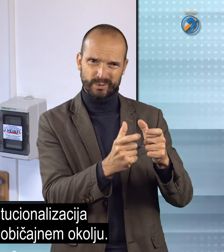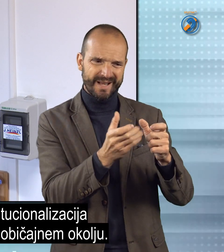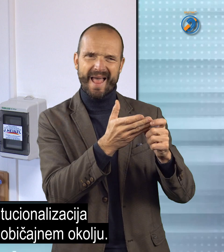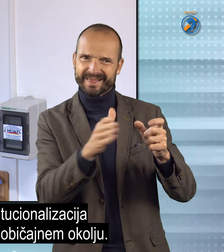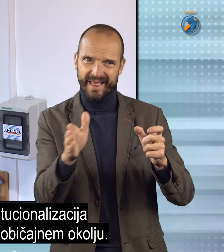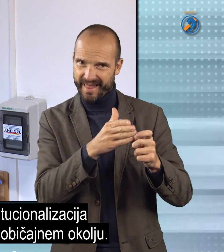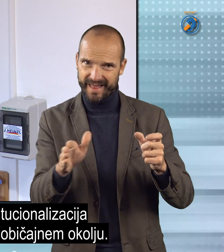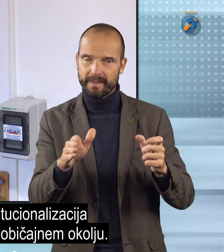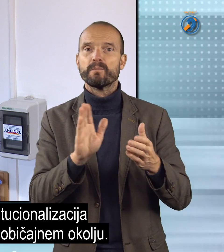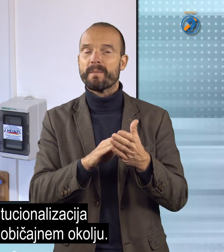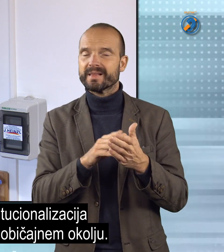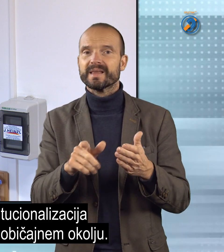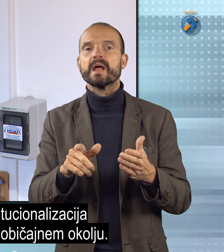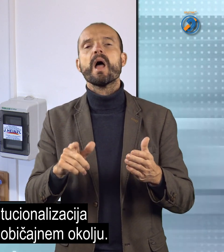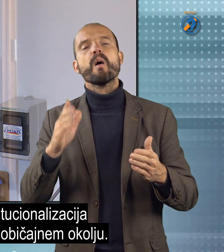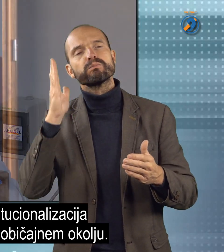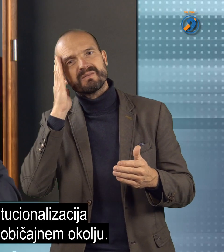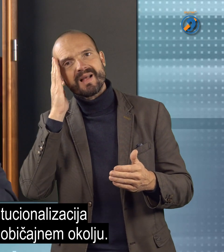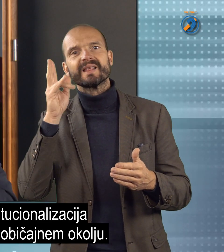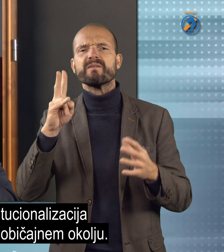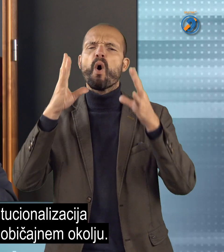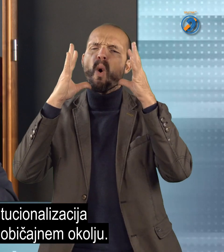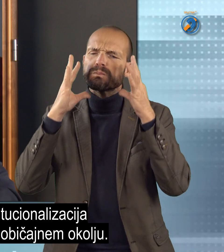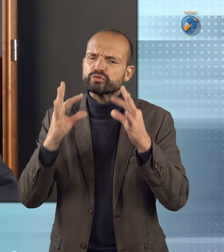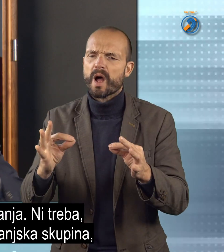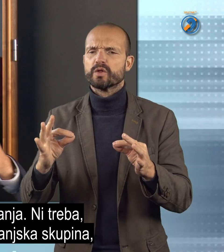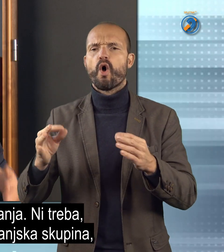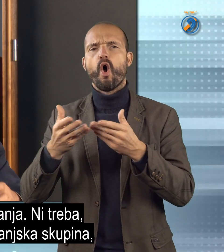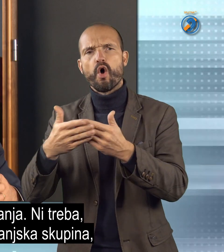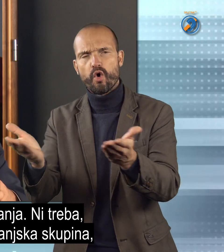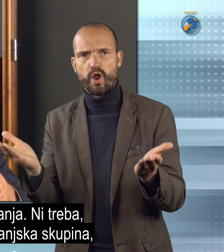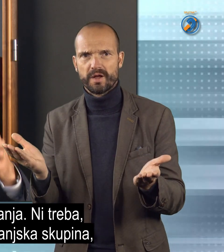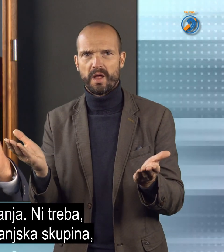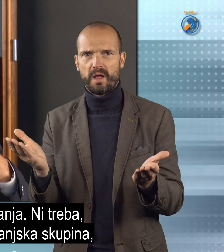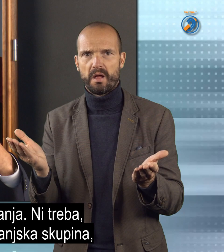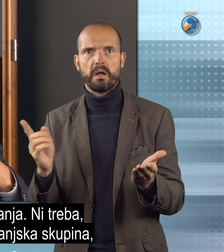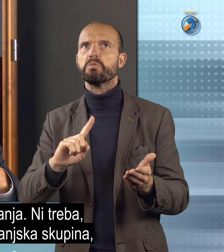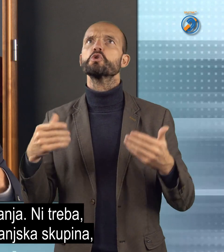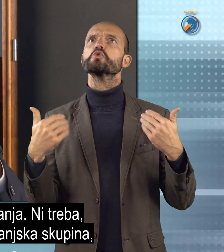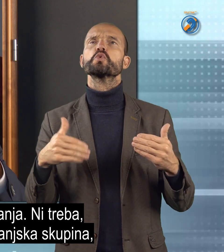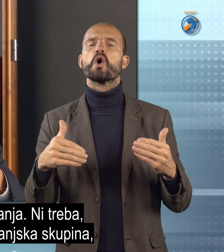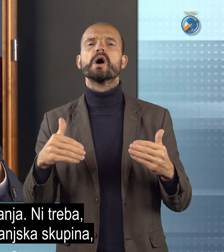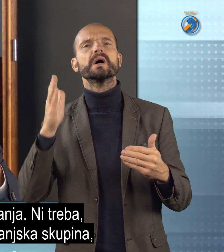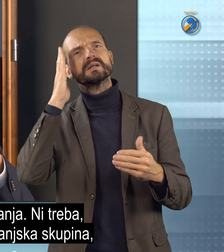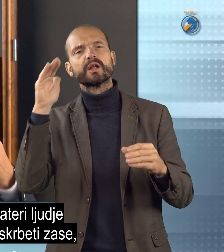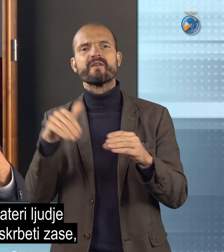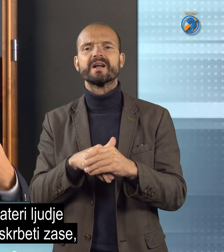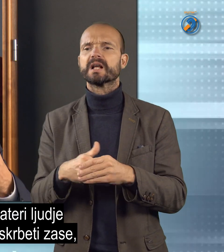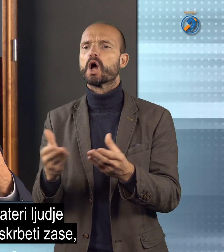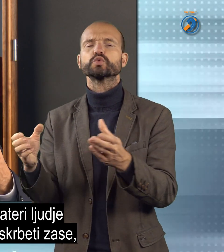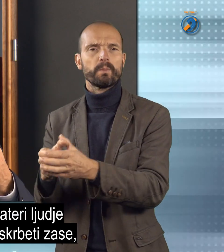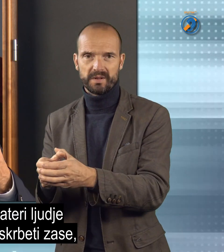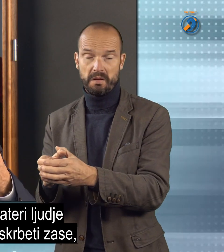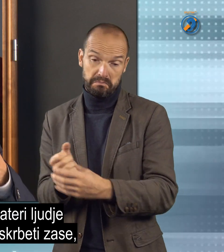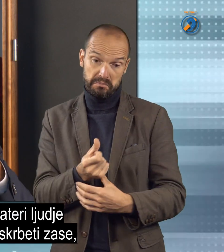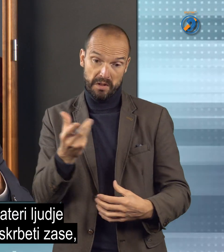deinstitucionalizacija pomeni bivati v običajnem okolju. To so stanovanja, to ni treba, da je stanovanjska skupina. Saj nekateri